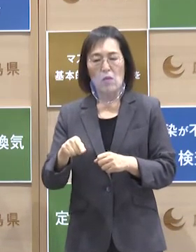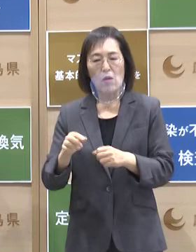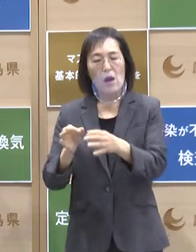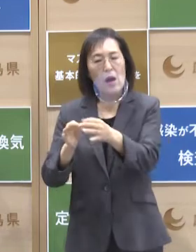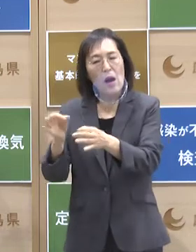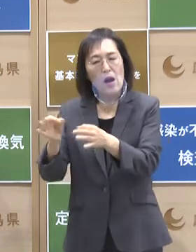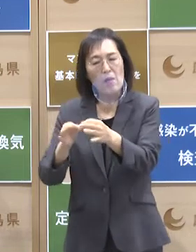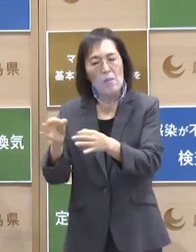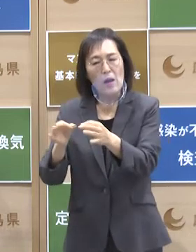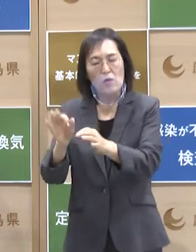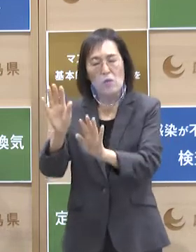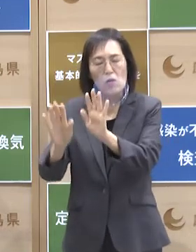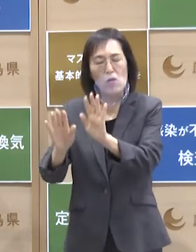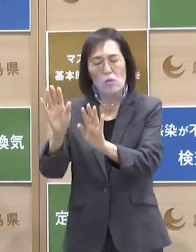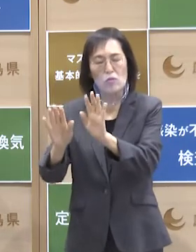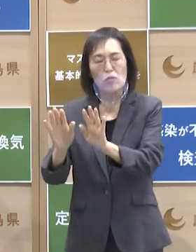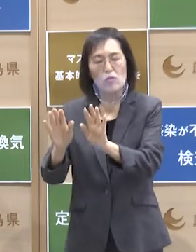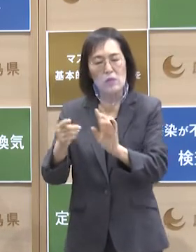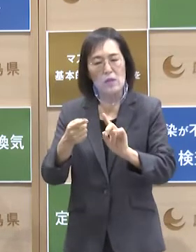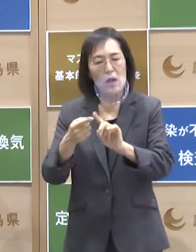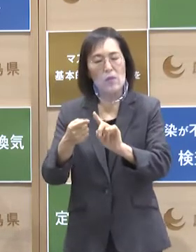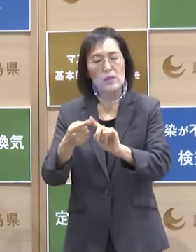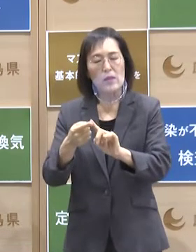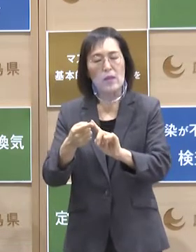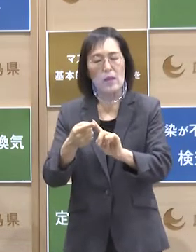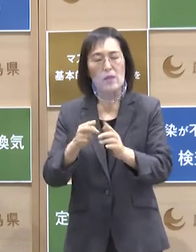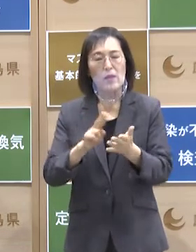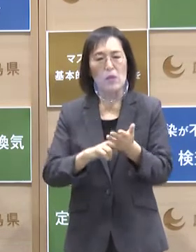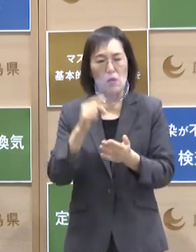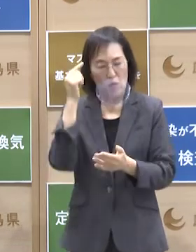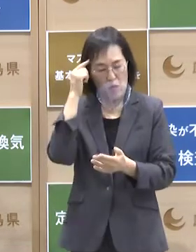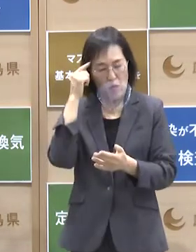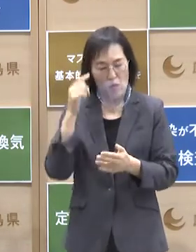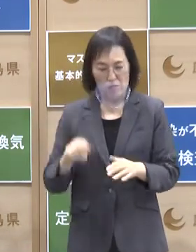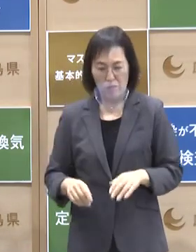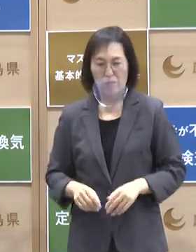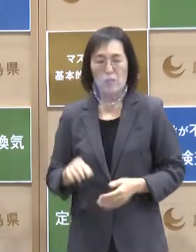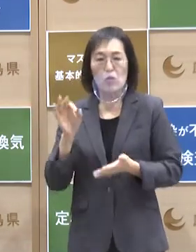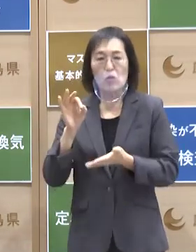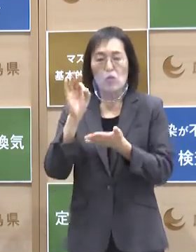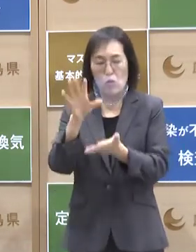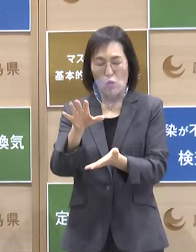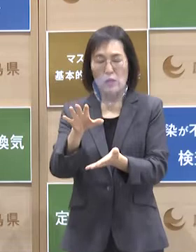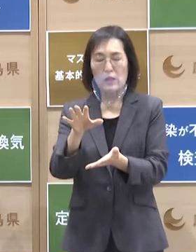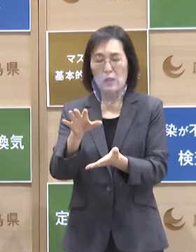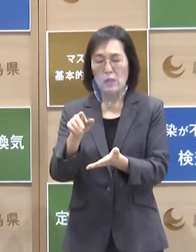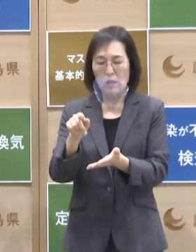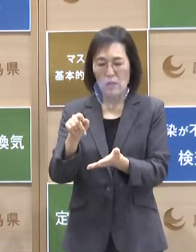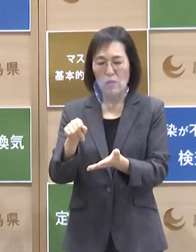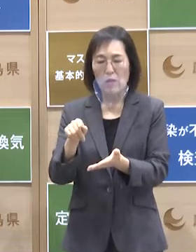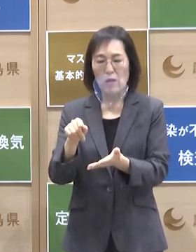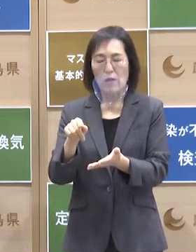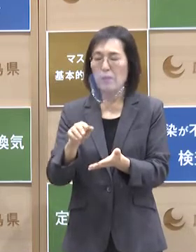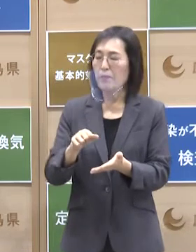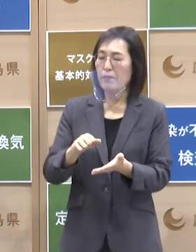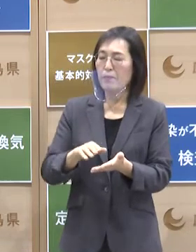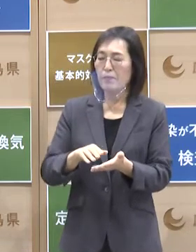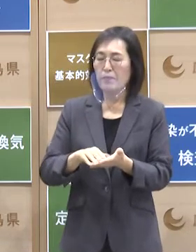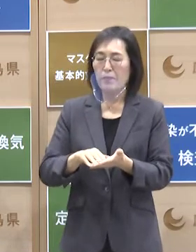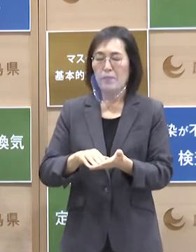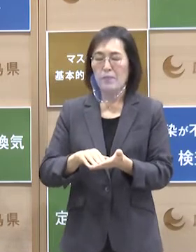だということがなかなか言いにくいんだと思いますけど、これまでの投資はですね、まあ、かなり、まあ、